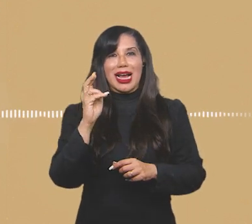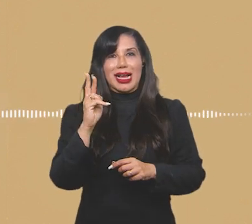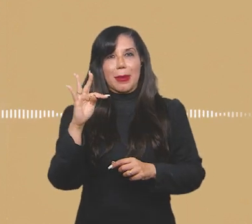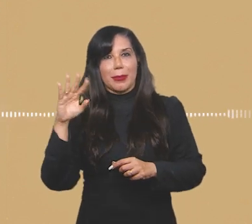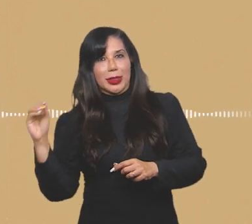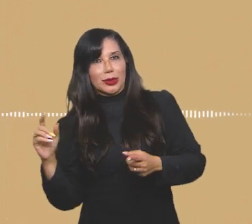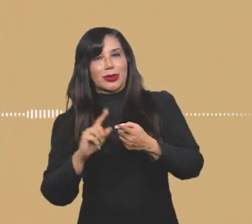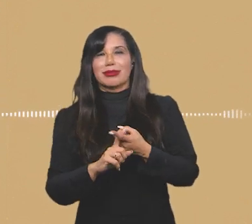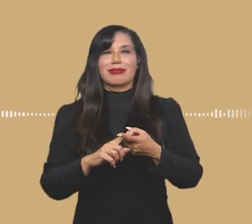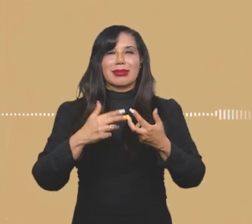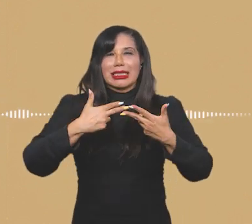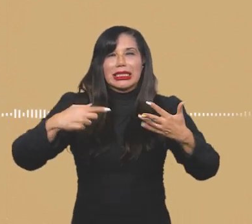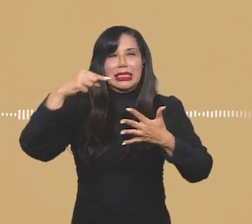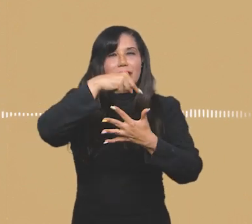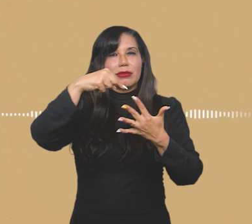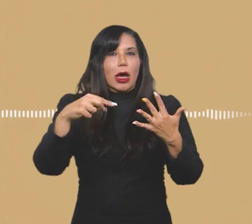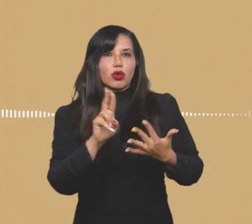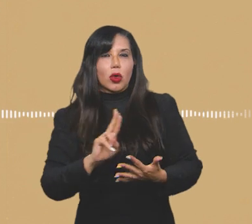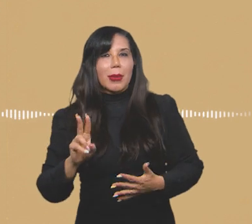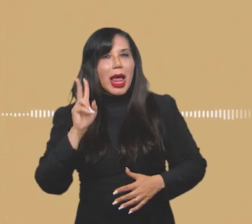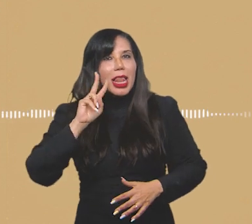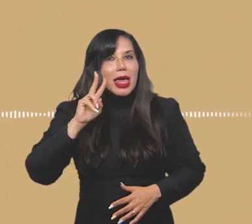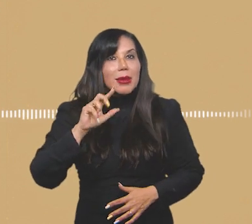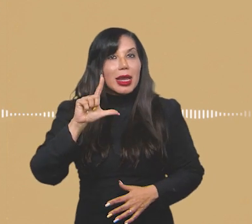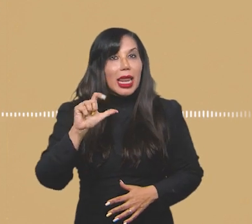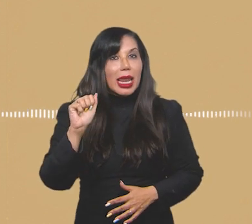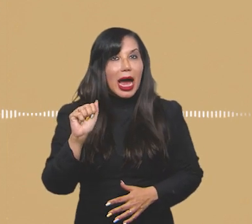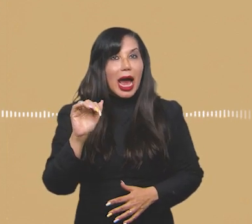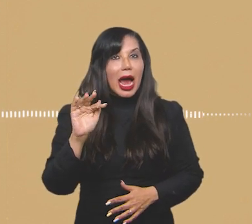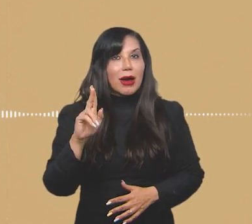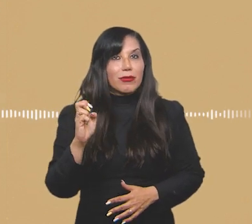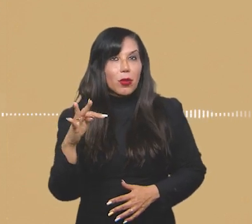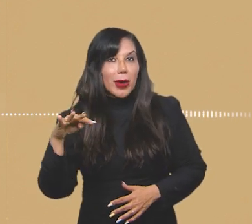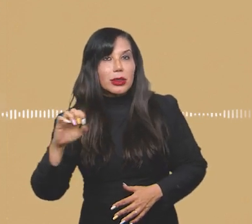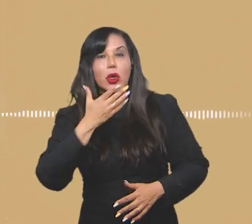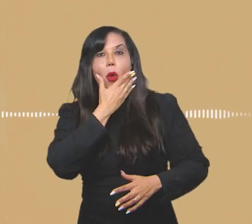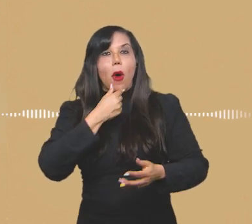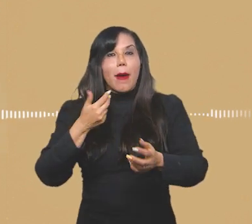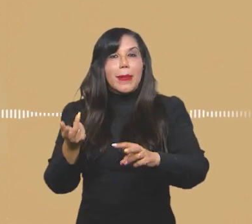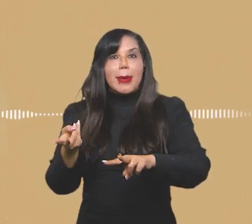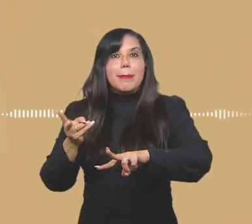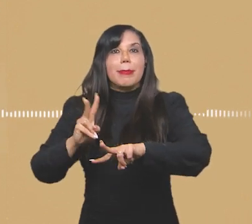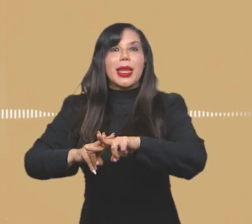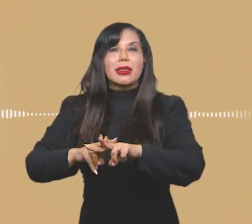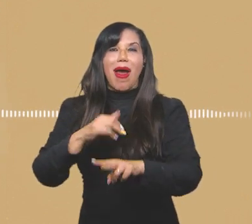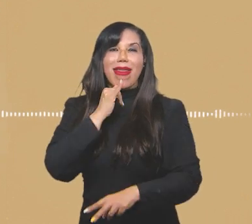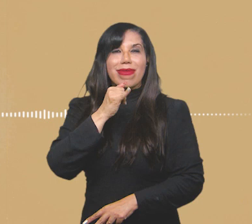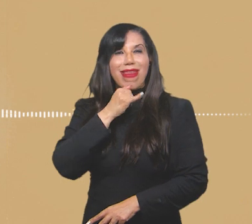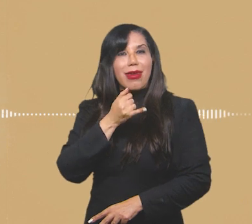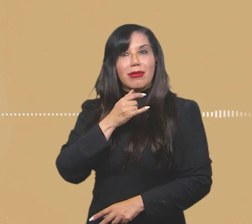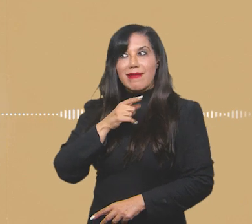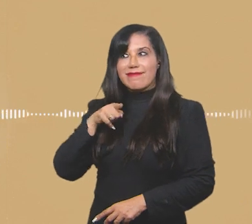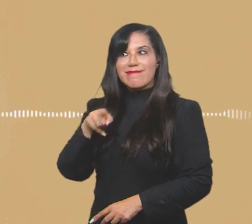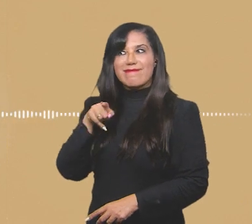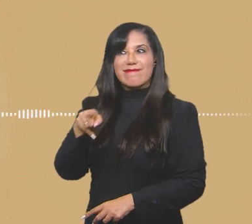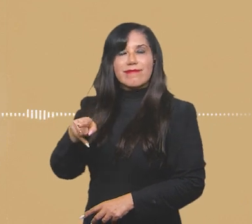O Criolinho, O Lafuente. Lembra do Lafuente? É o homem preso injustamente só